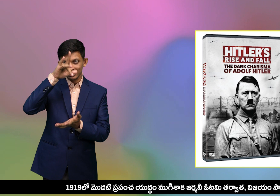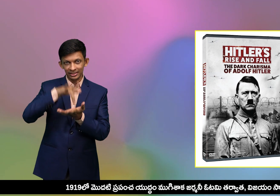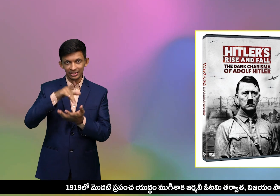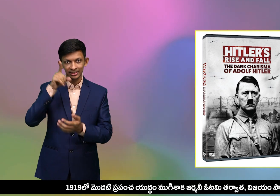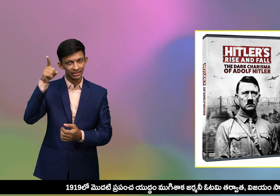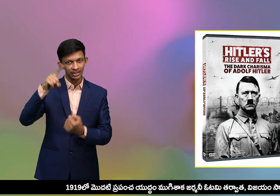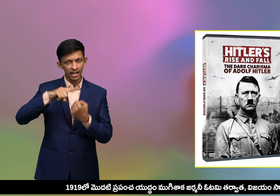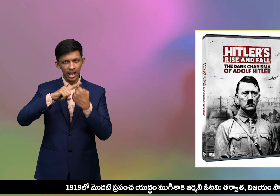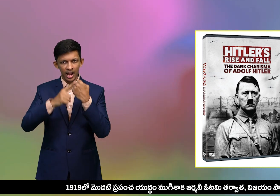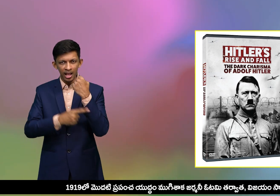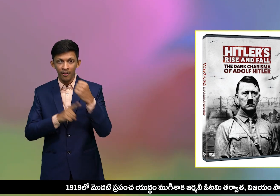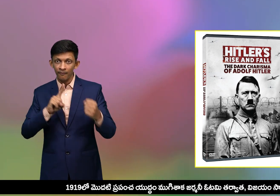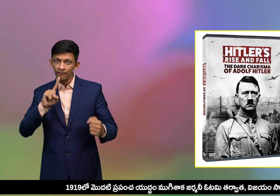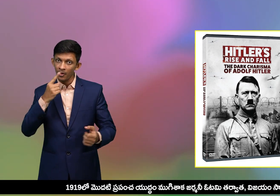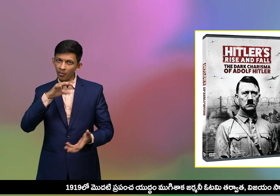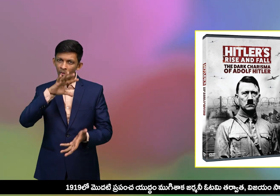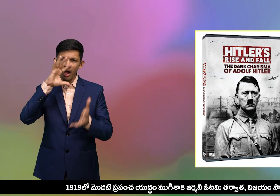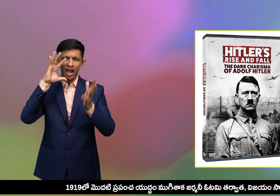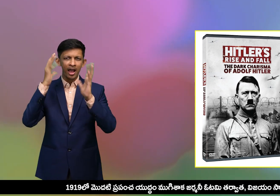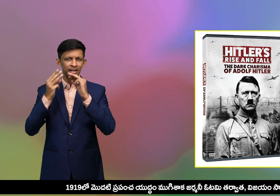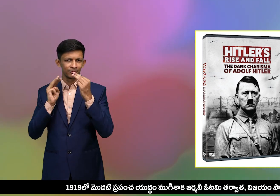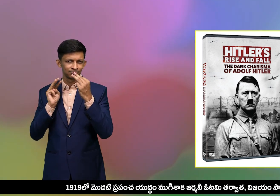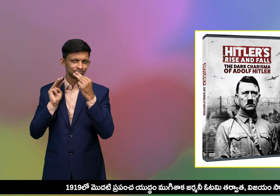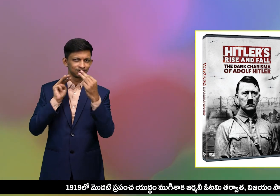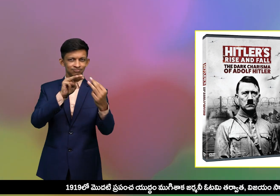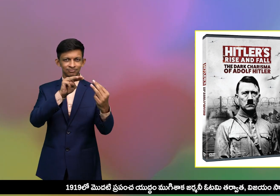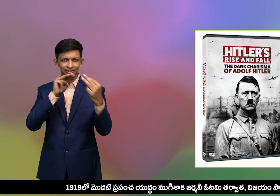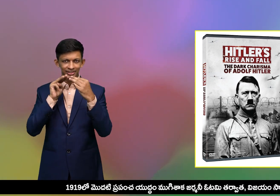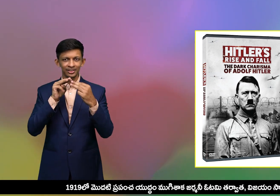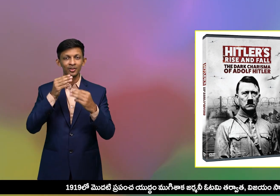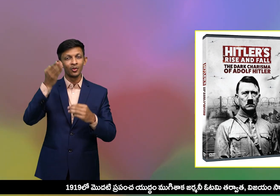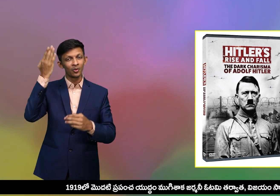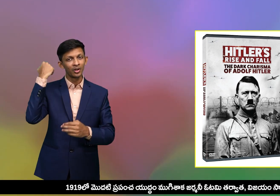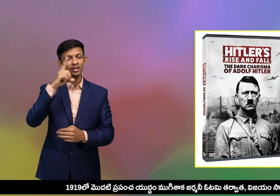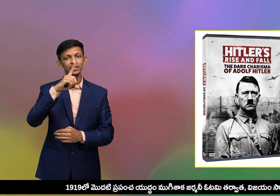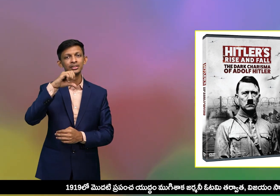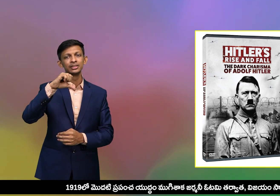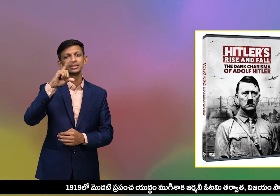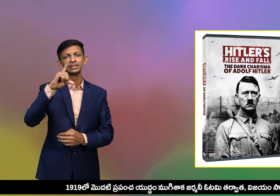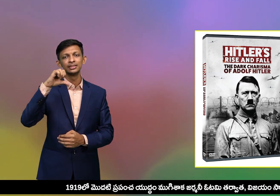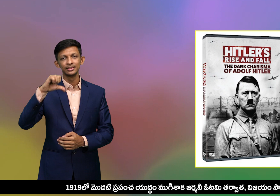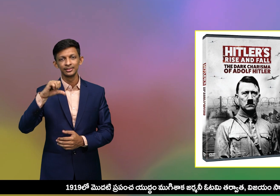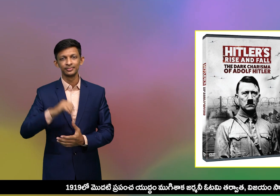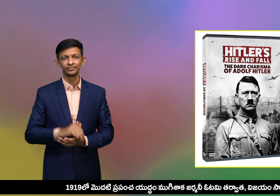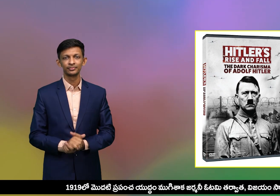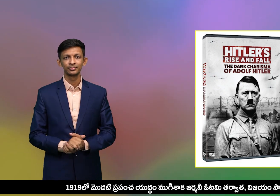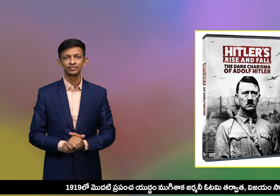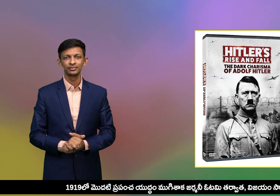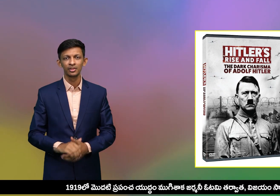1919లో మొదటి ప్రపంచ యుద్ధం ముగిశాక జర్మనీ ఓటమి తర్వాత విజయం సాధించిన మిత్రరాజ్యాలు